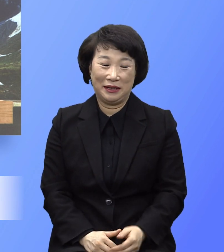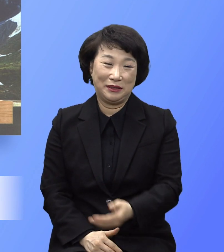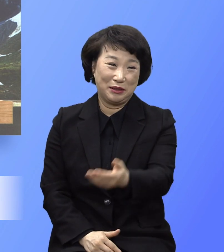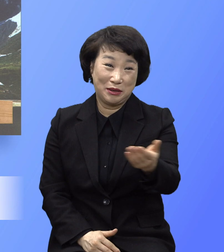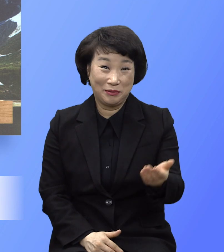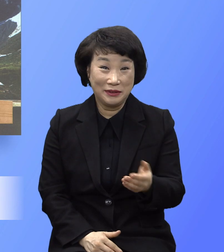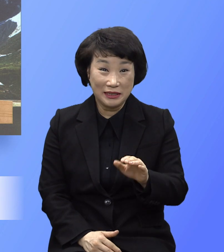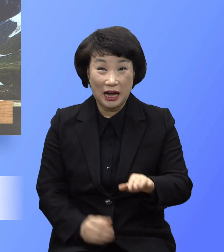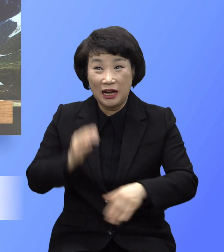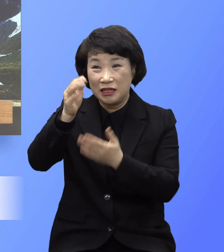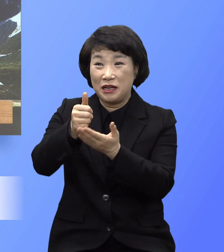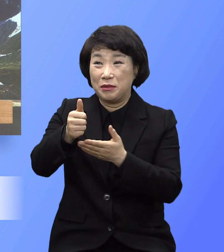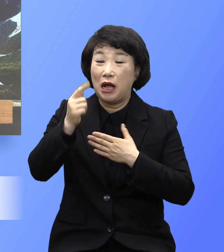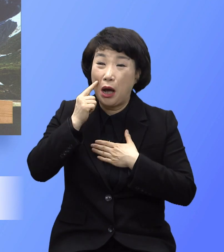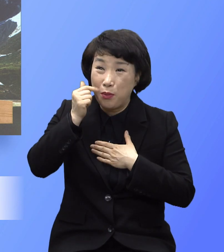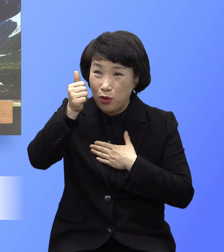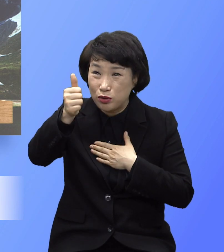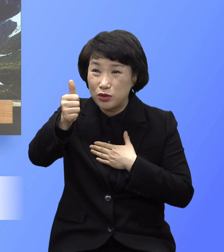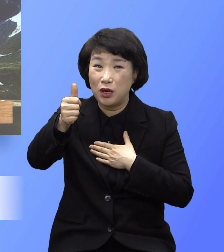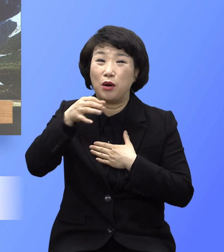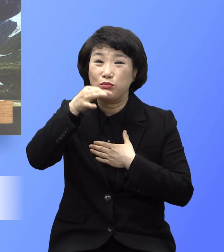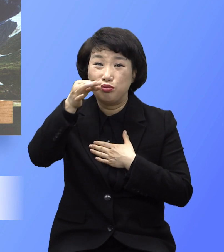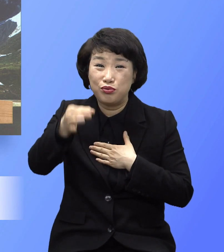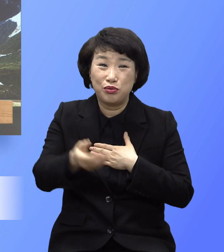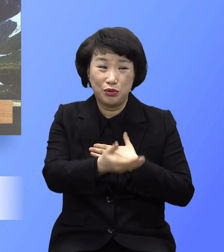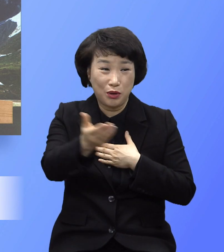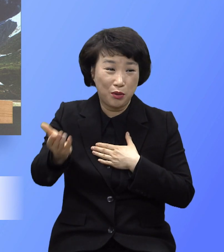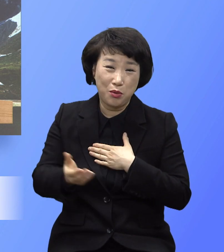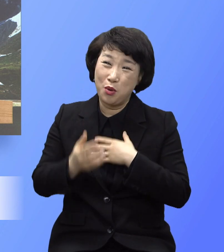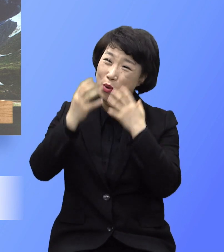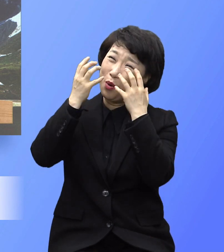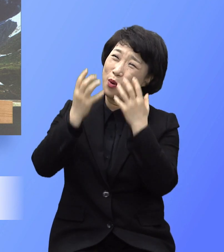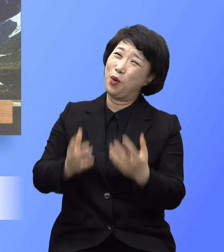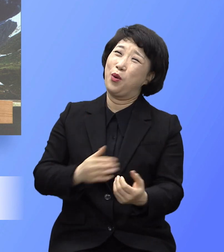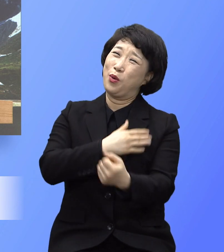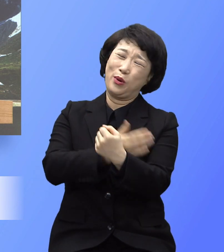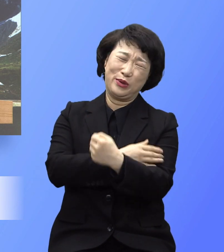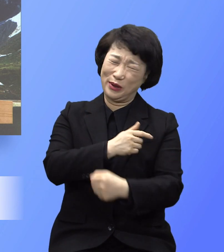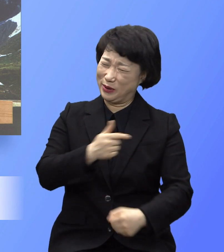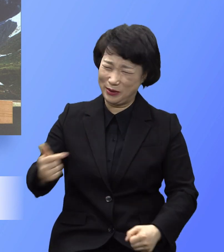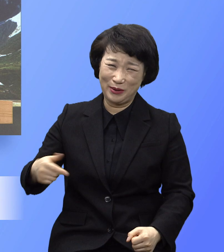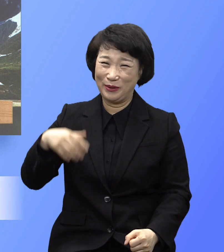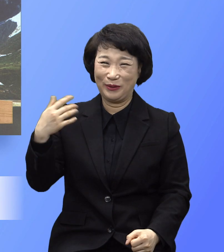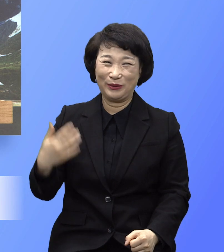여러분이 하나님을 아버지라고 부르는 엄청난 권세입니다.